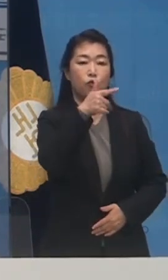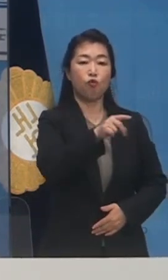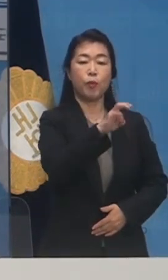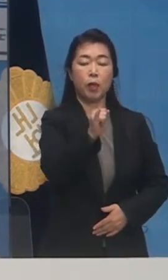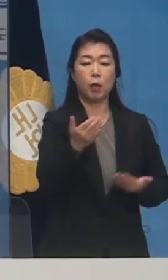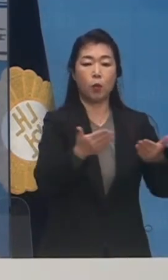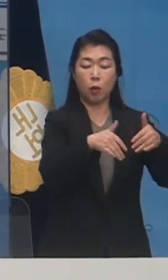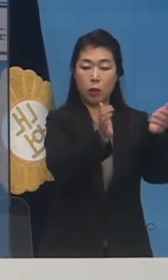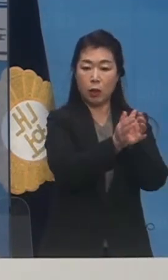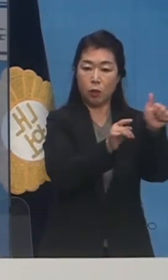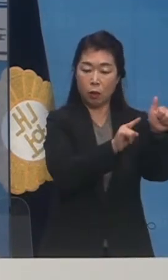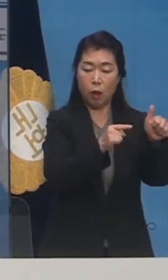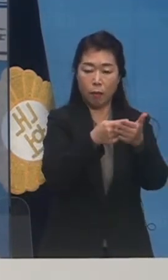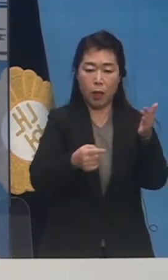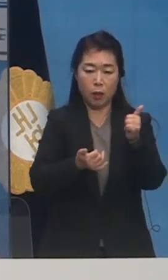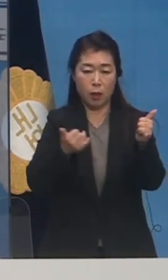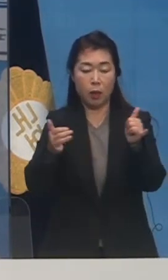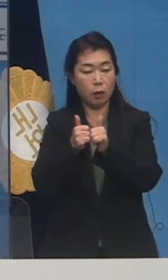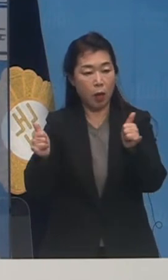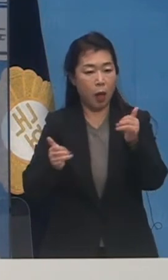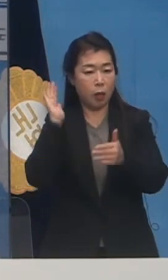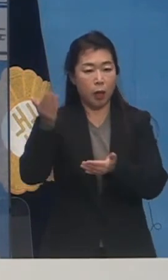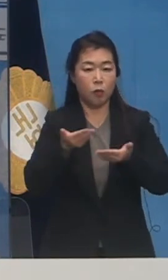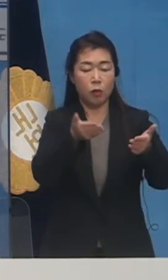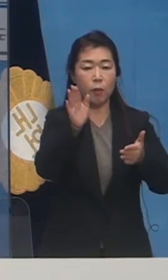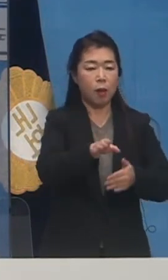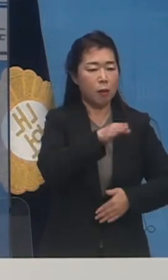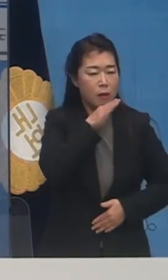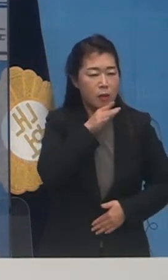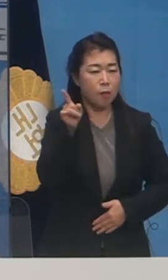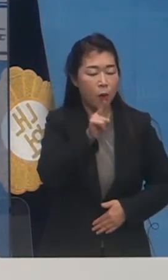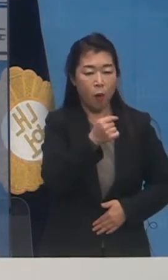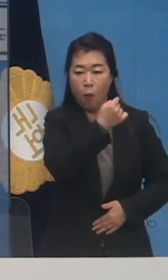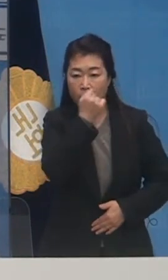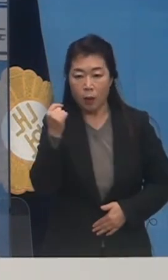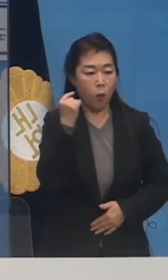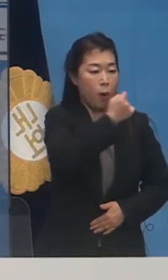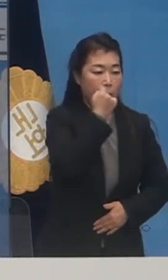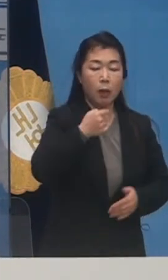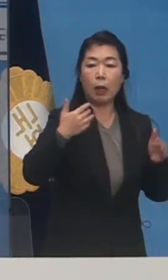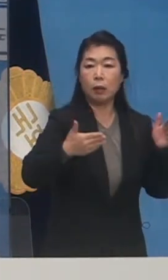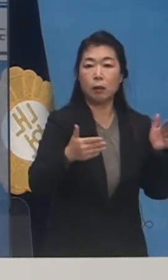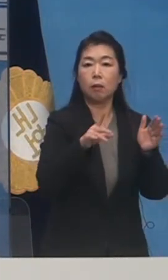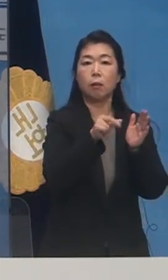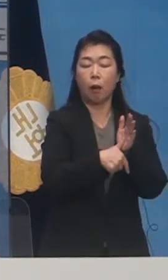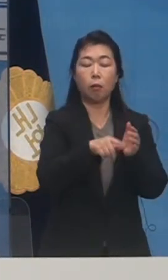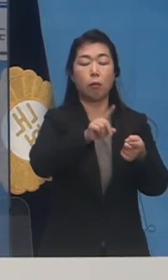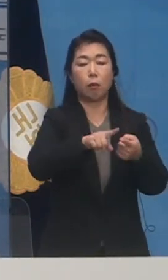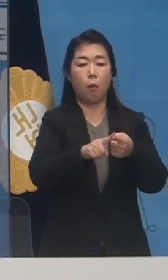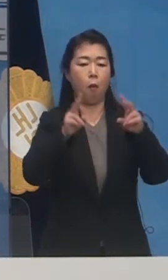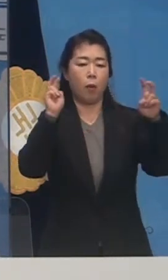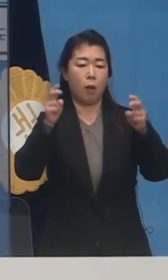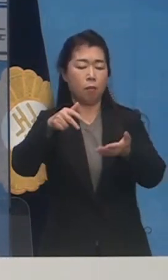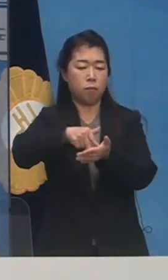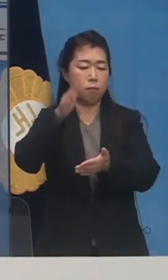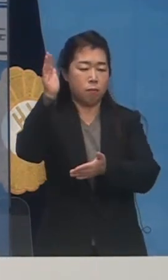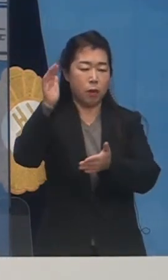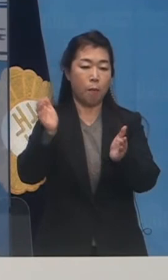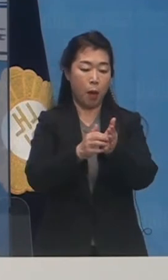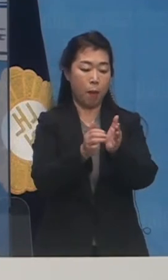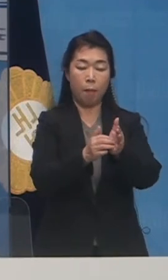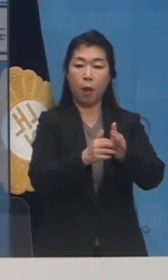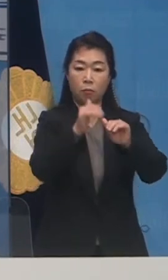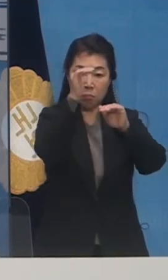구미노동지청은 피해자들의 진술에도 불구하고 사실관계도 정확하게 파악하지 않은 채 회사가 내세운